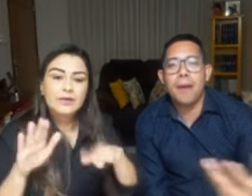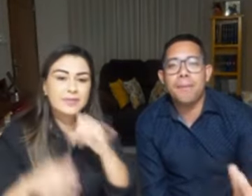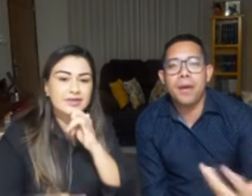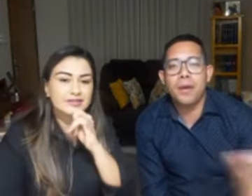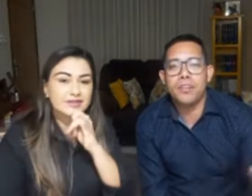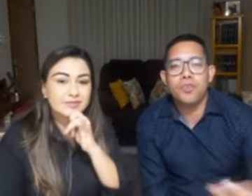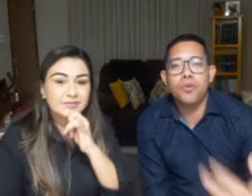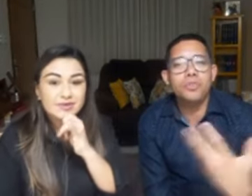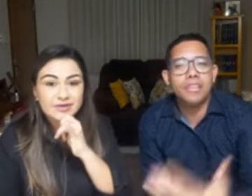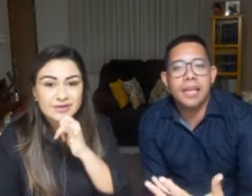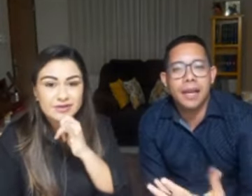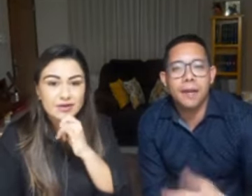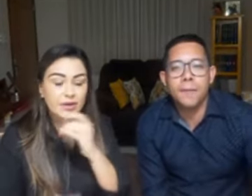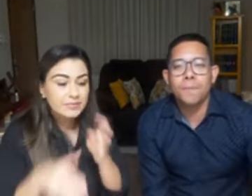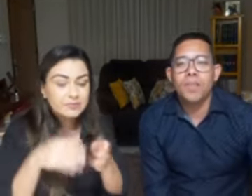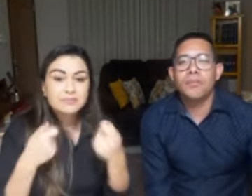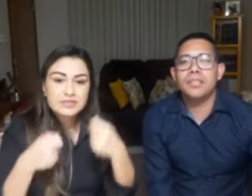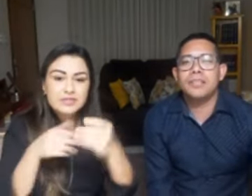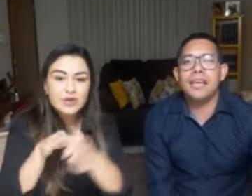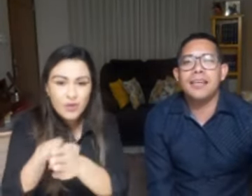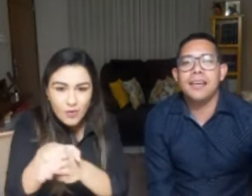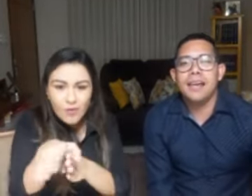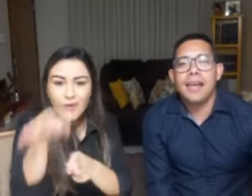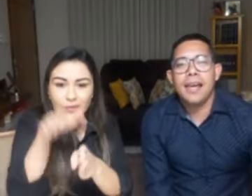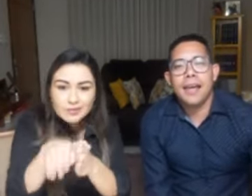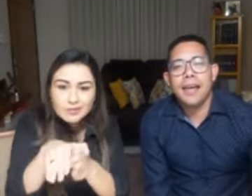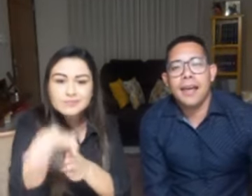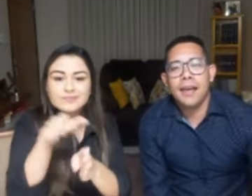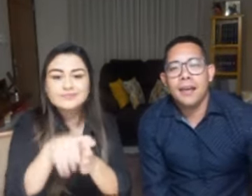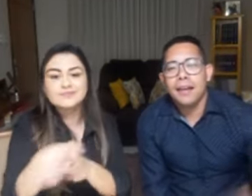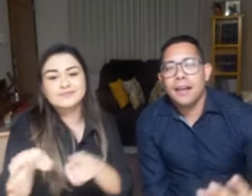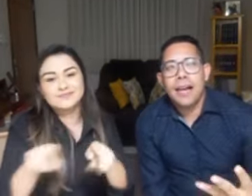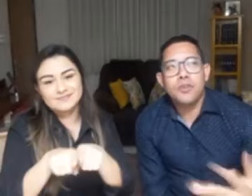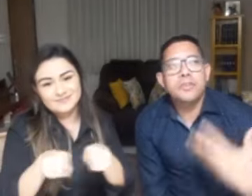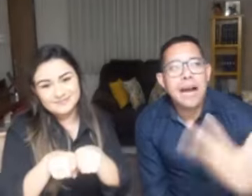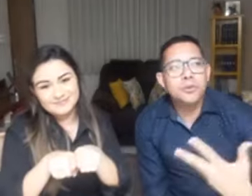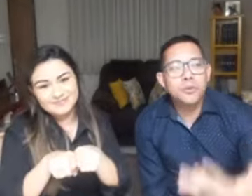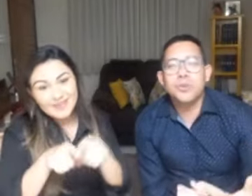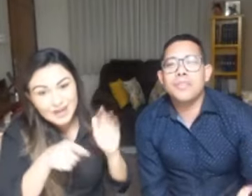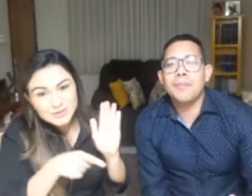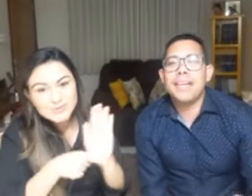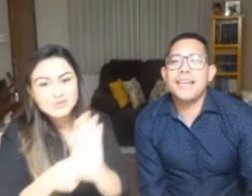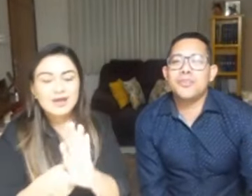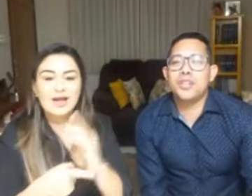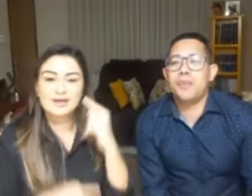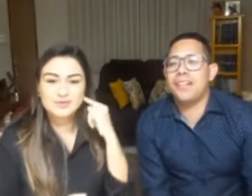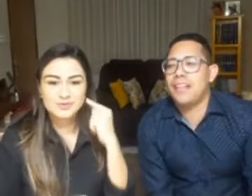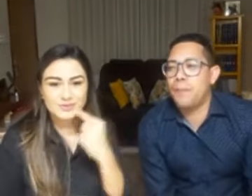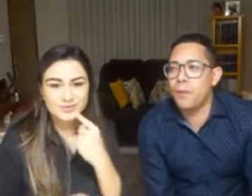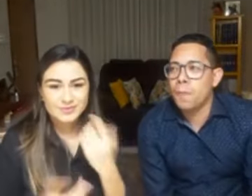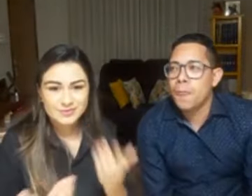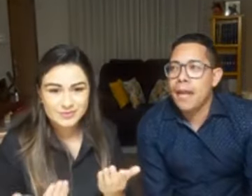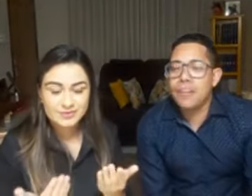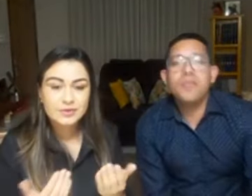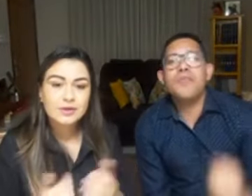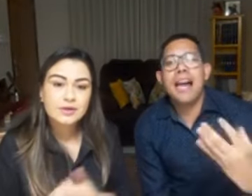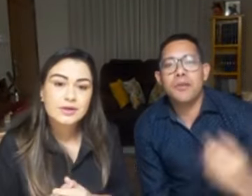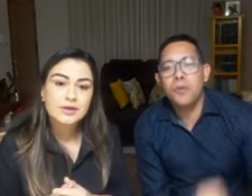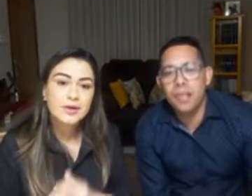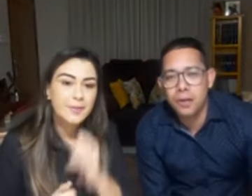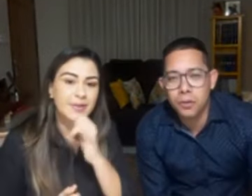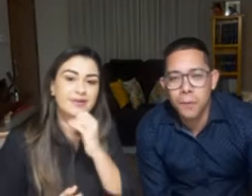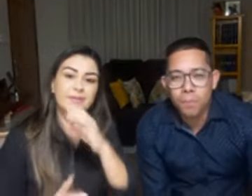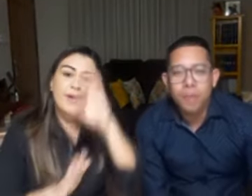um papel ali de conselheiro. Você tem que ajudar o surdo também em questões, por exemplo, de